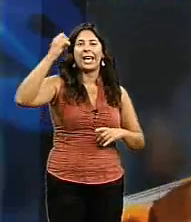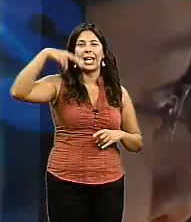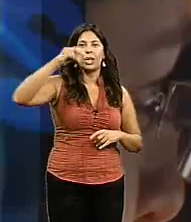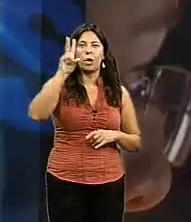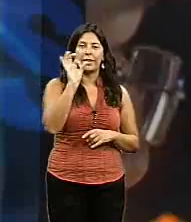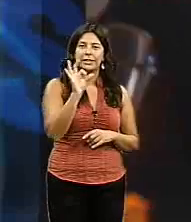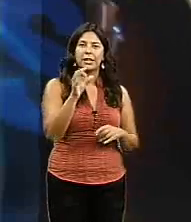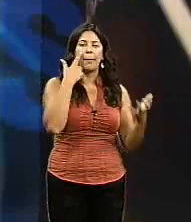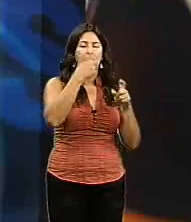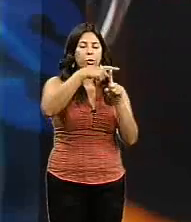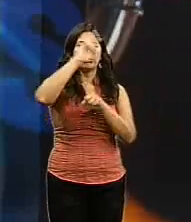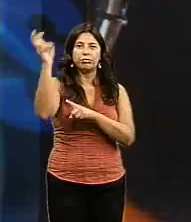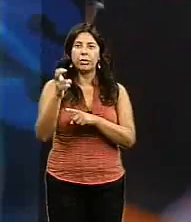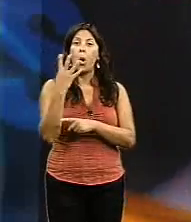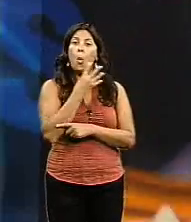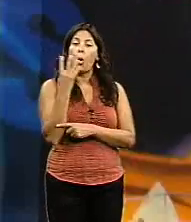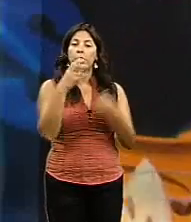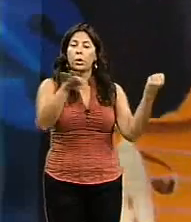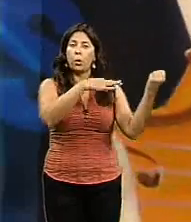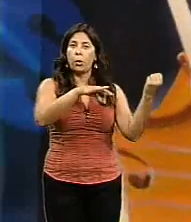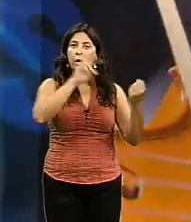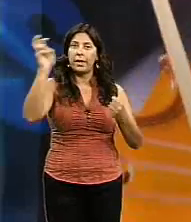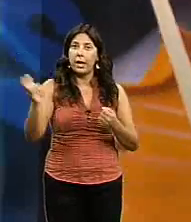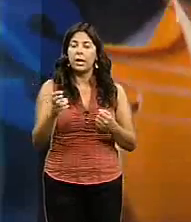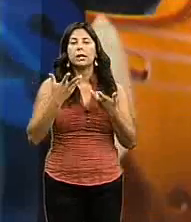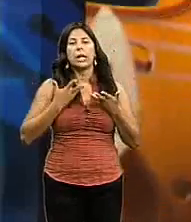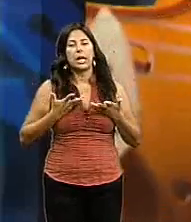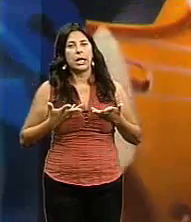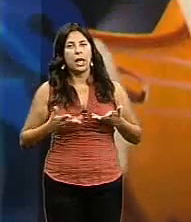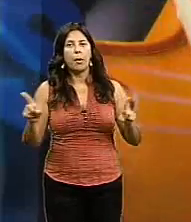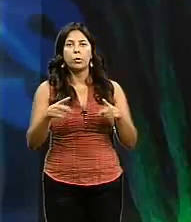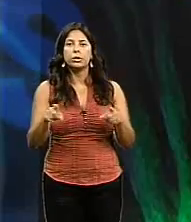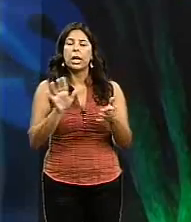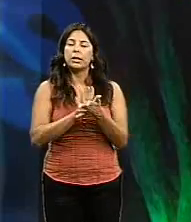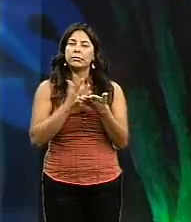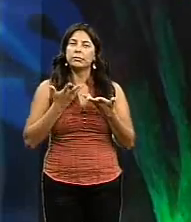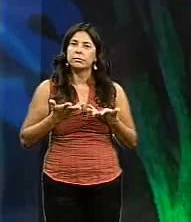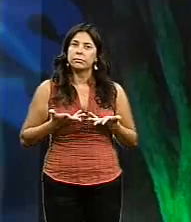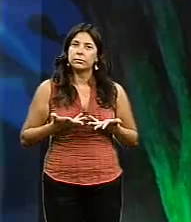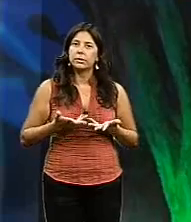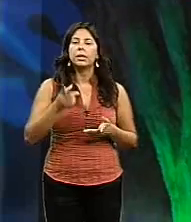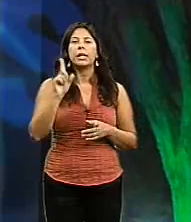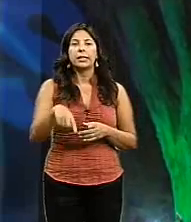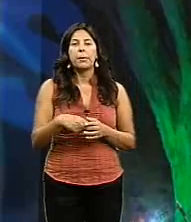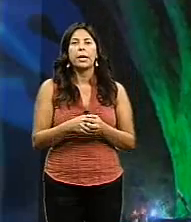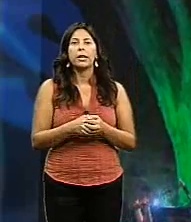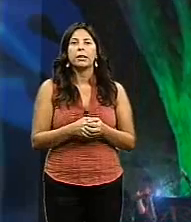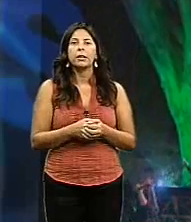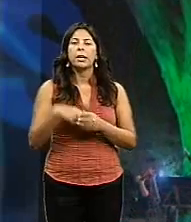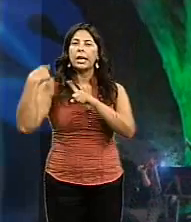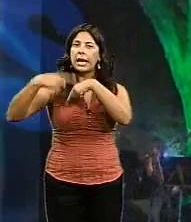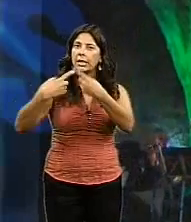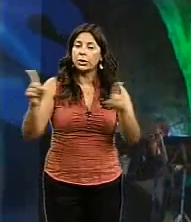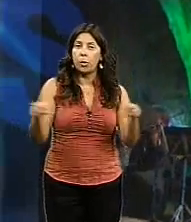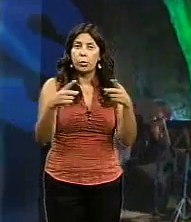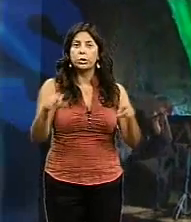Un cuarteto de cuerda trajo la serenidad, la música clásica inundó por unos momentos el reposo del parque. Con un repertorio clásico pero